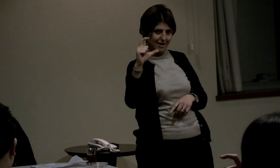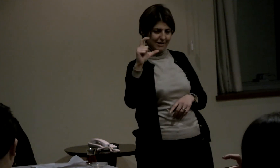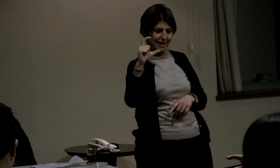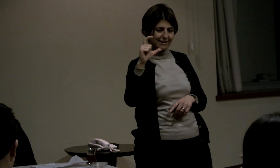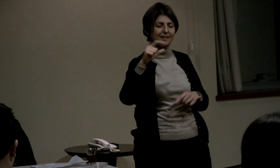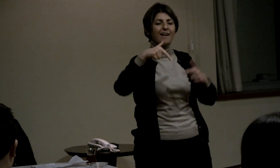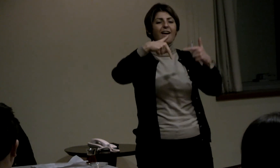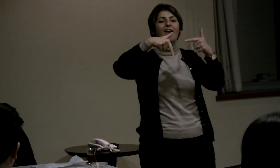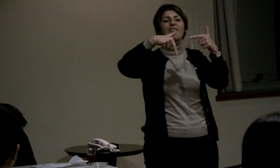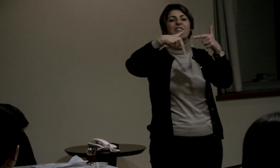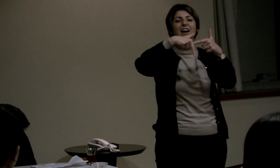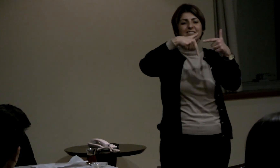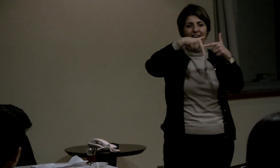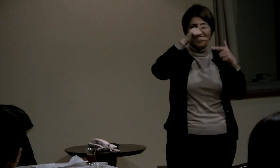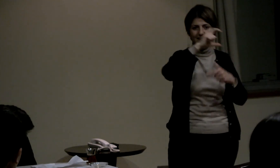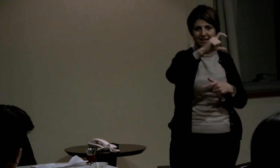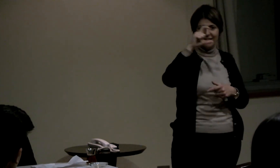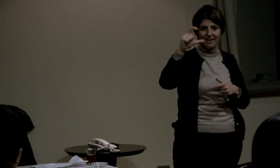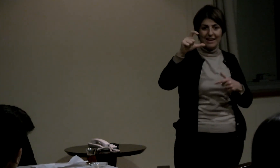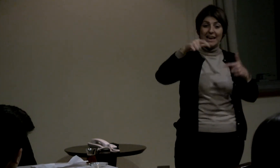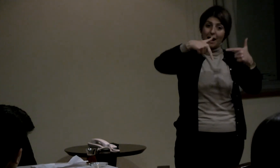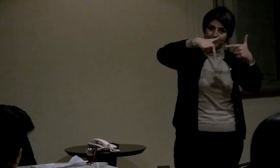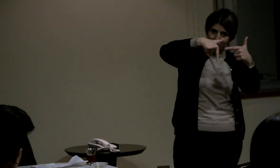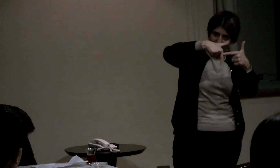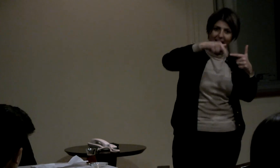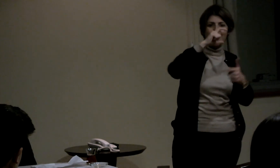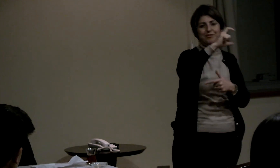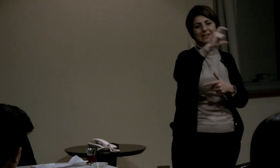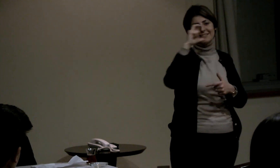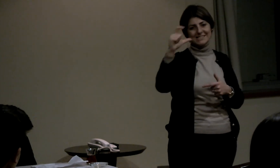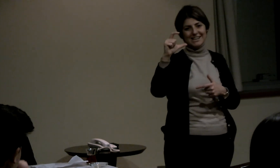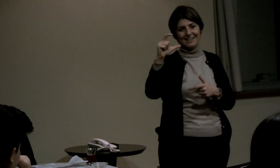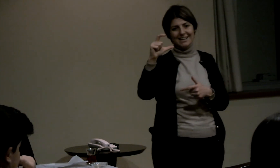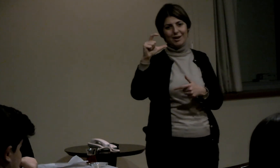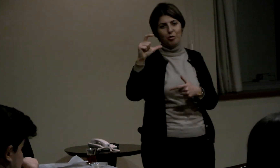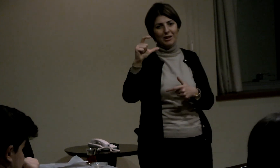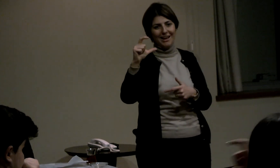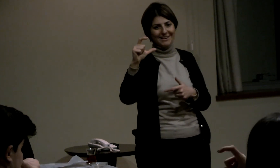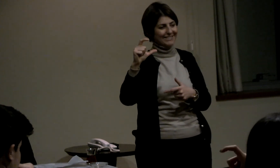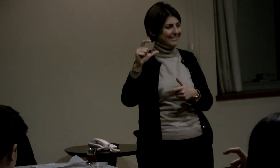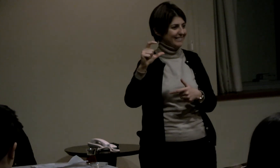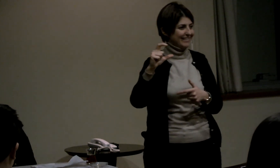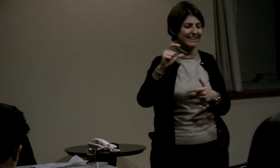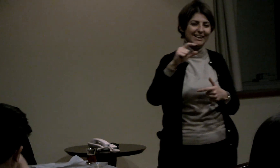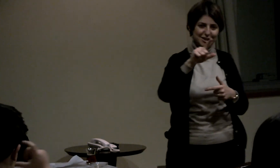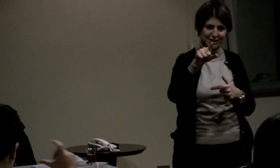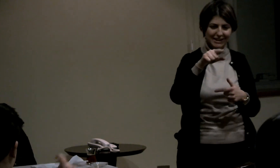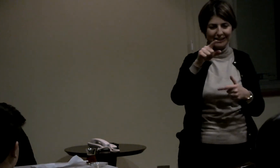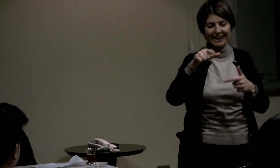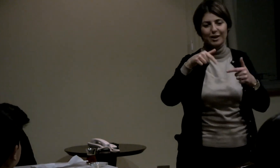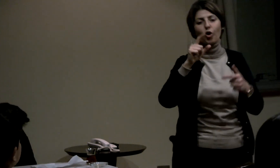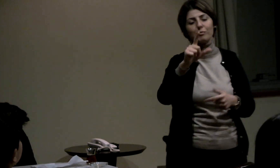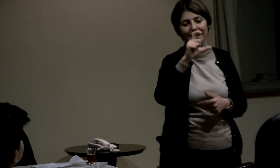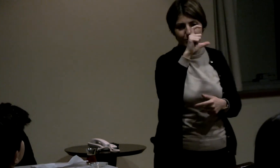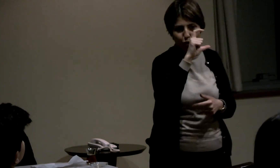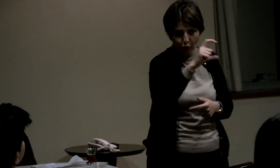aynen. Fanta, ama F harfiyle destekleyerek kola. Hani normalde